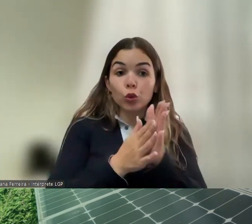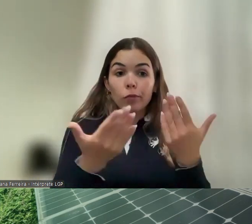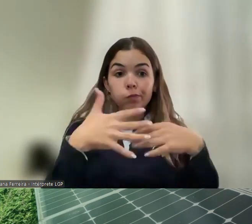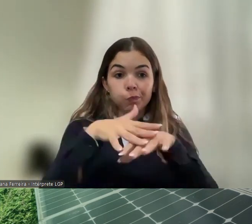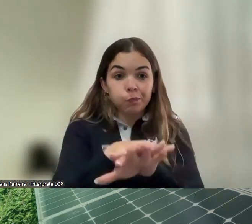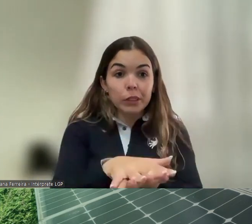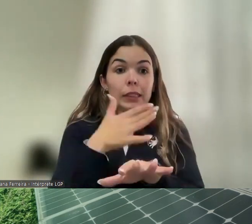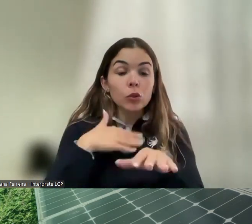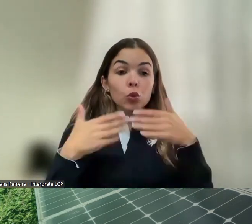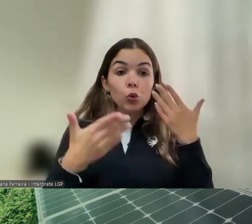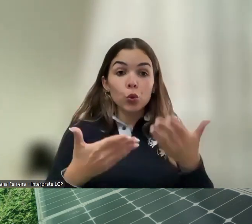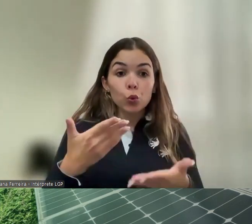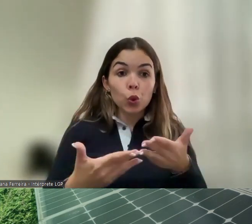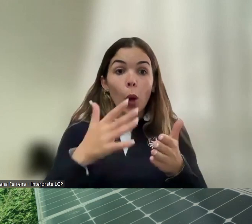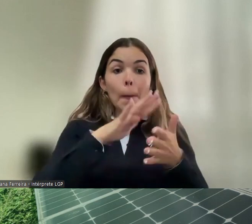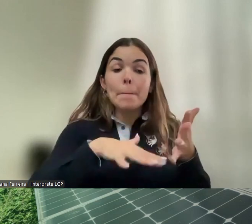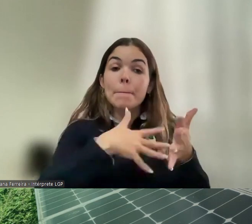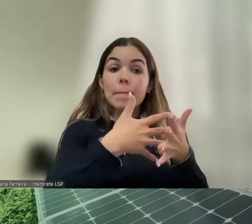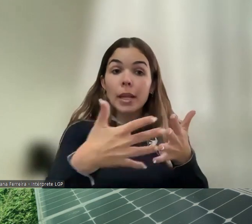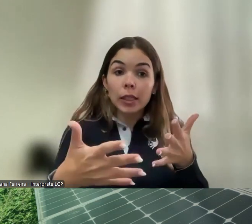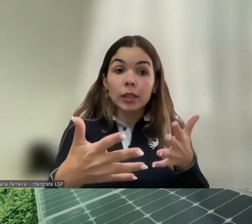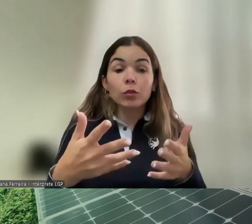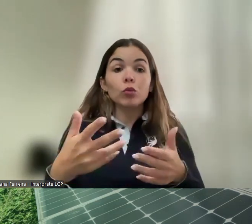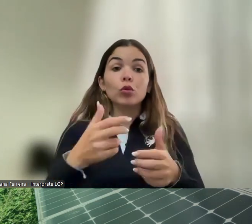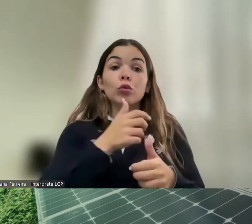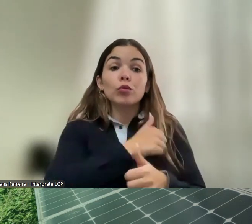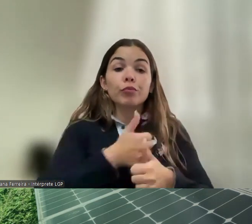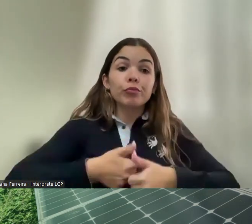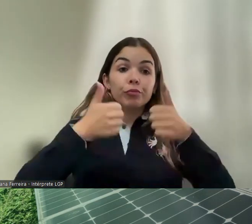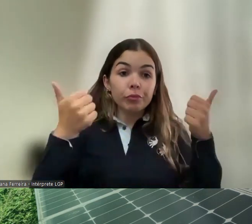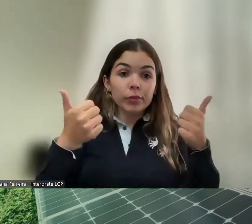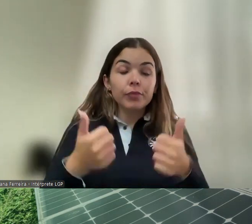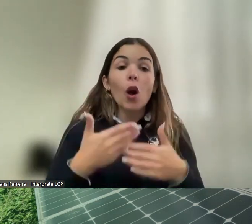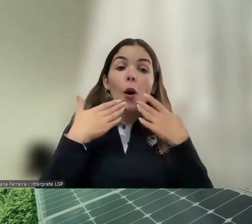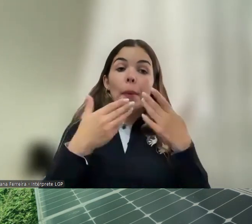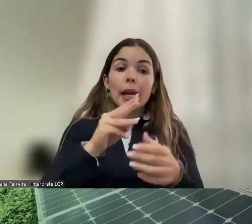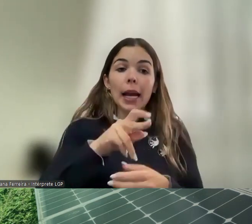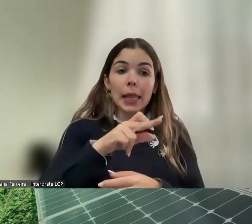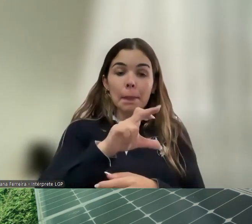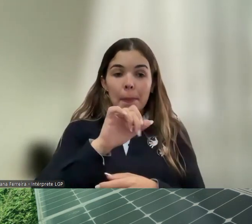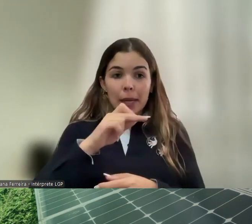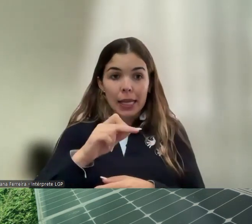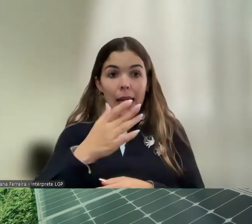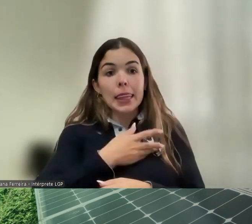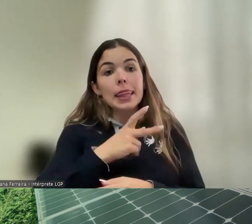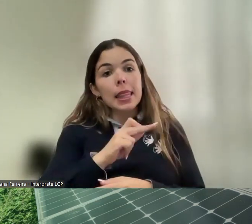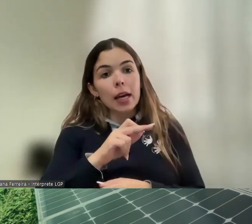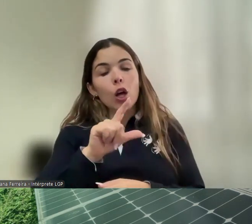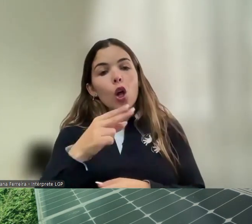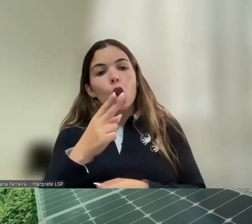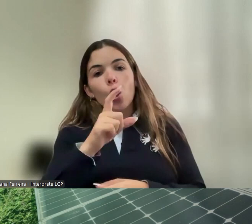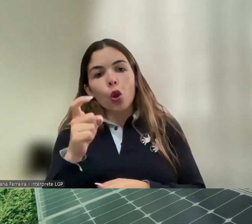a sustentabilidade no planeamento urbano e territorial. Obrigada, Maria da Lourdes, por estar aqui connosco